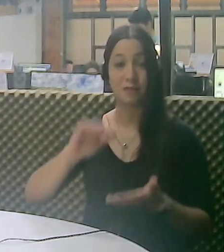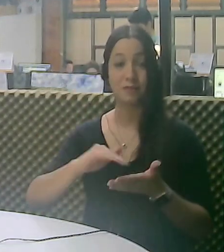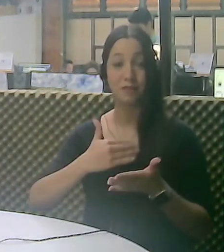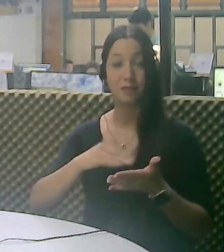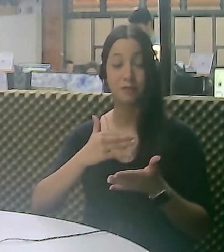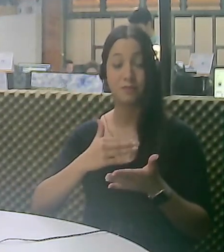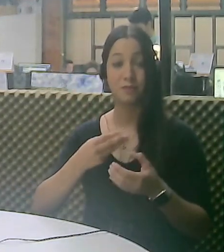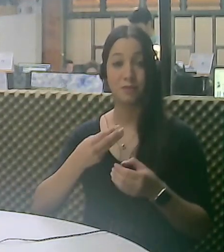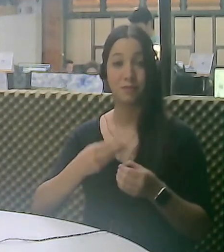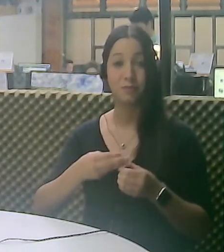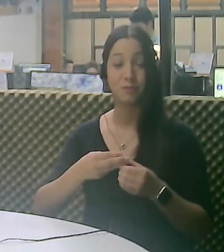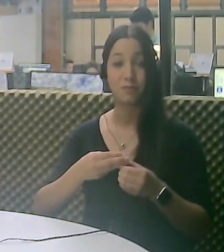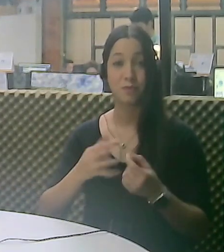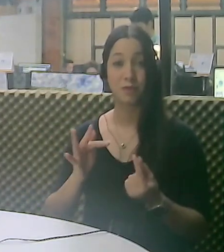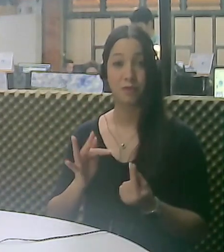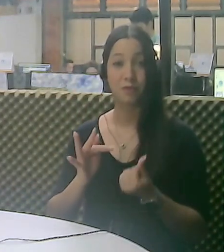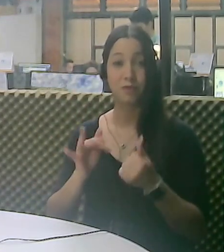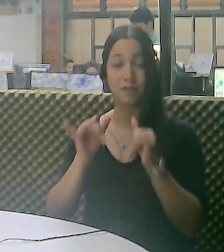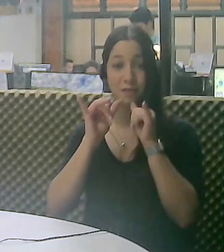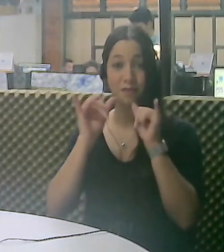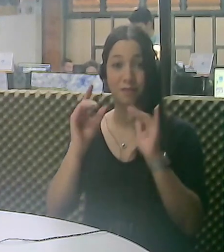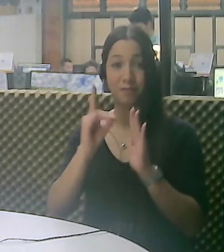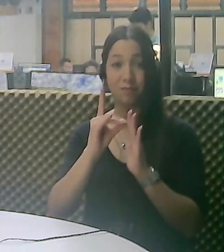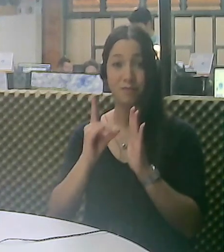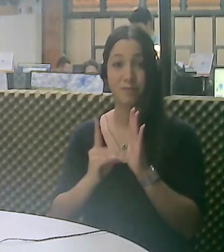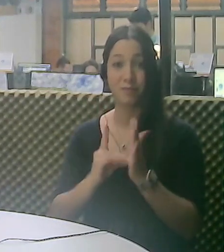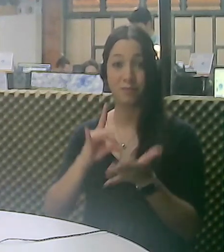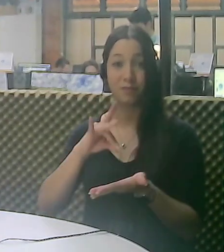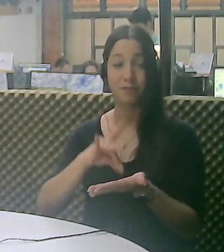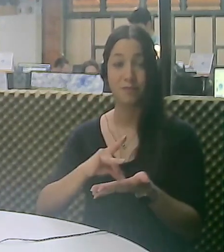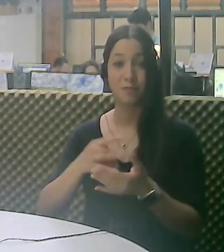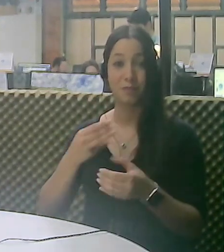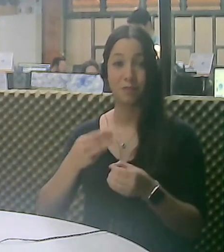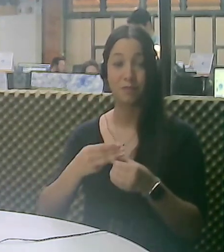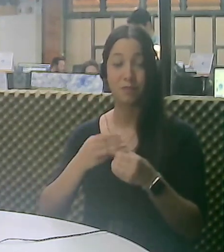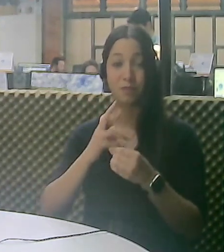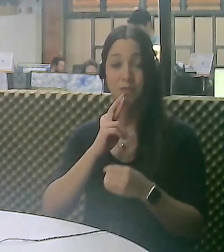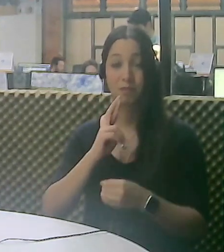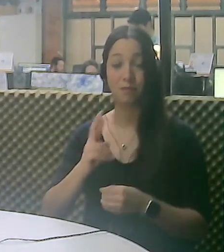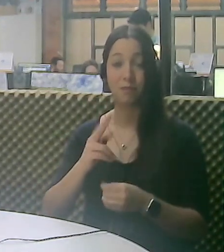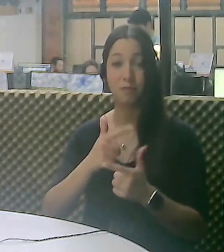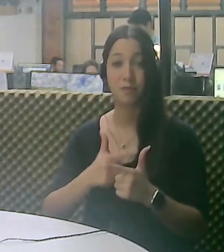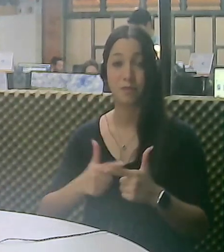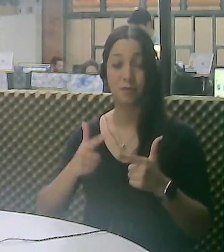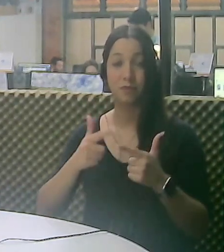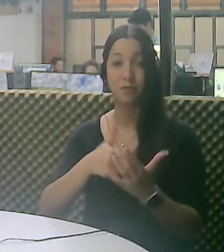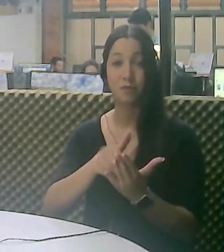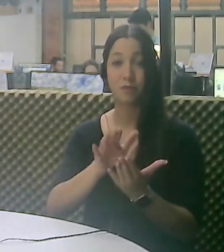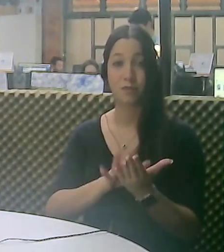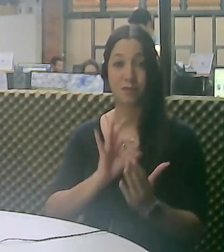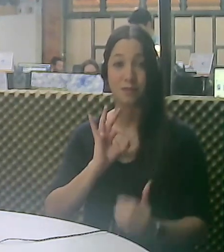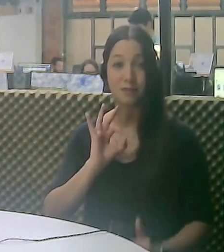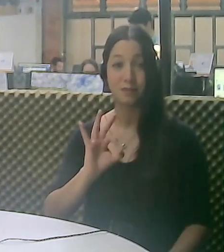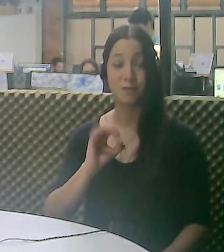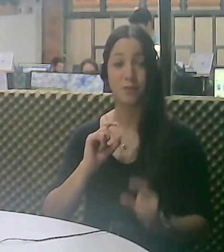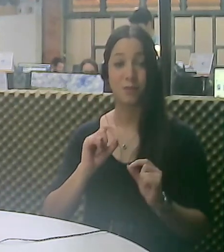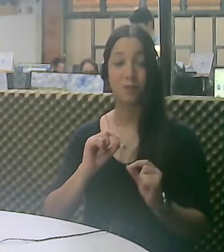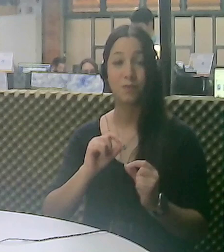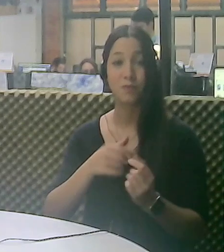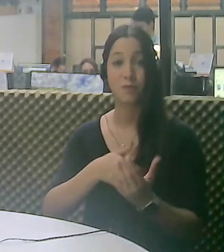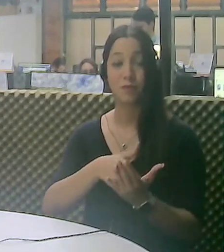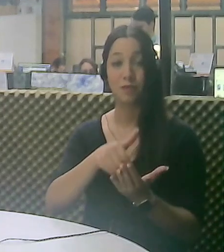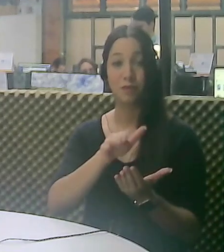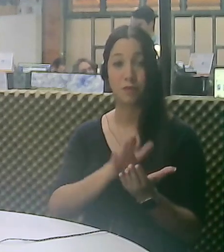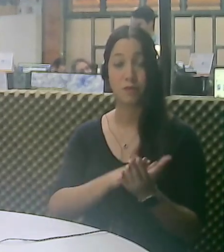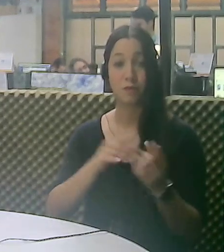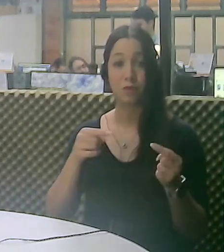Municipal de Finanças publicou no Diário Oficial do Município o resultado do sorteio do programa Nota Certa, referente aos bilhetes gerados